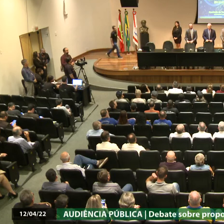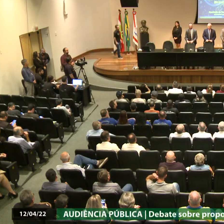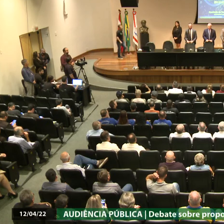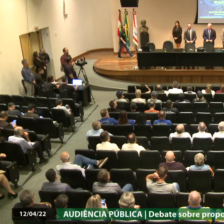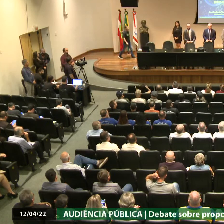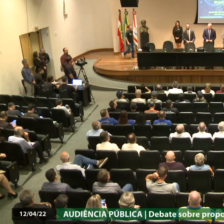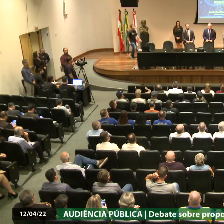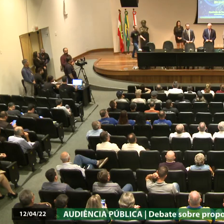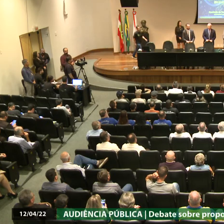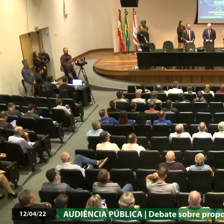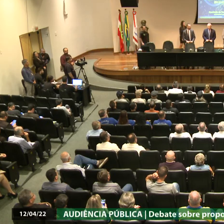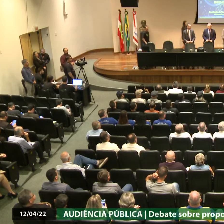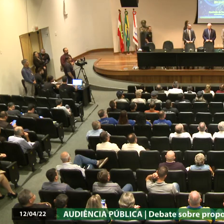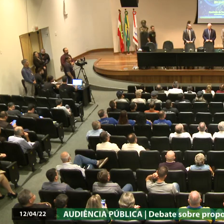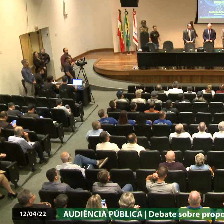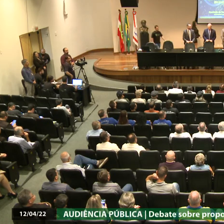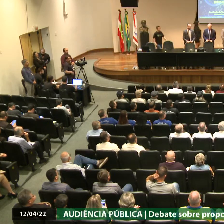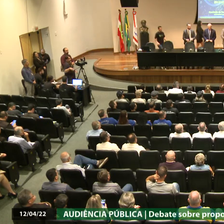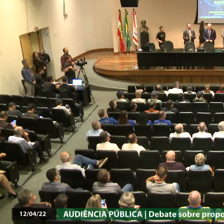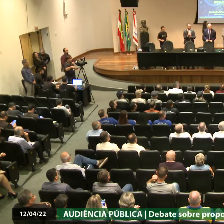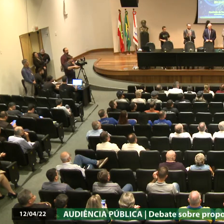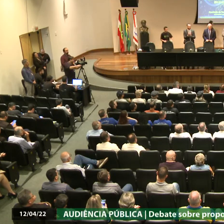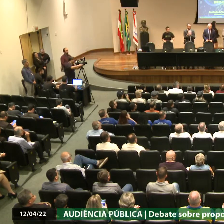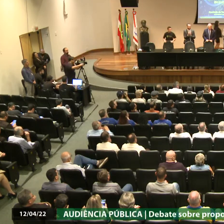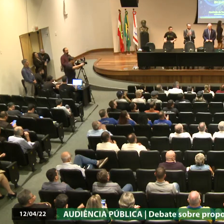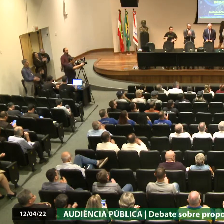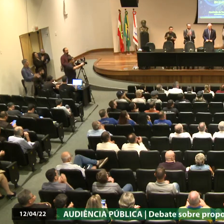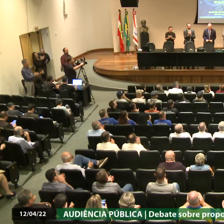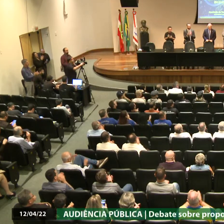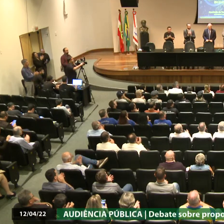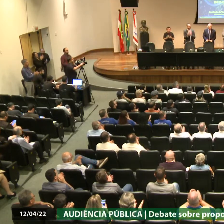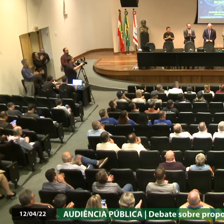a senhora advogada Júlia Zanatta